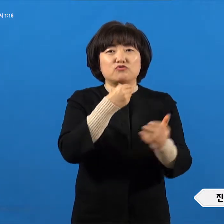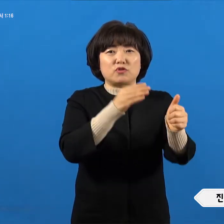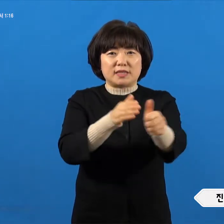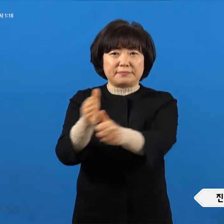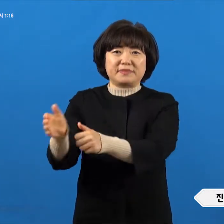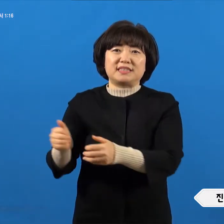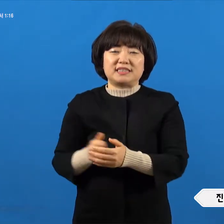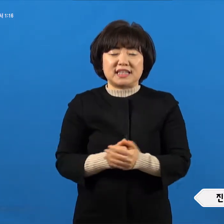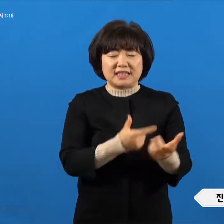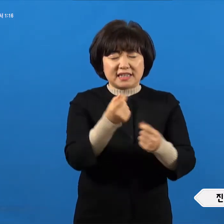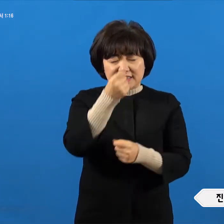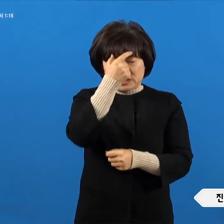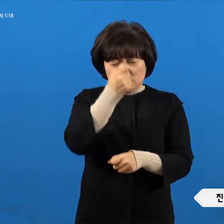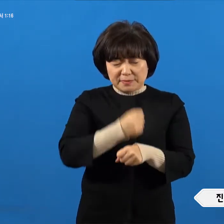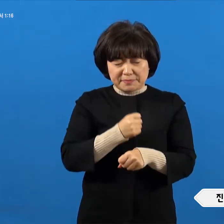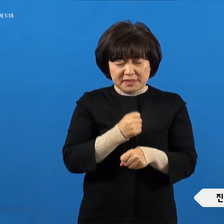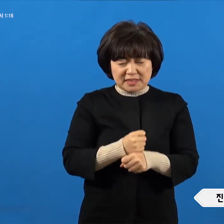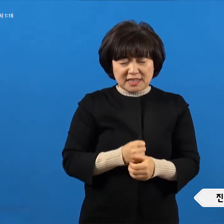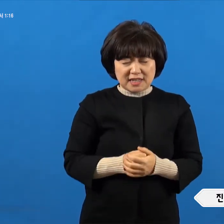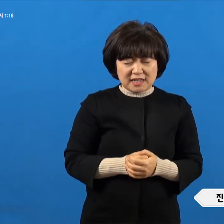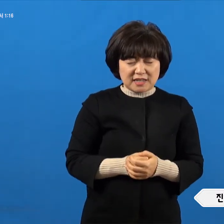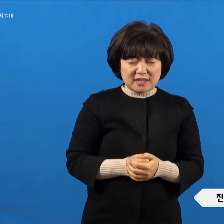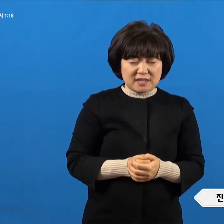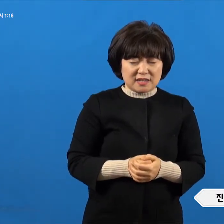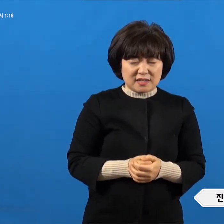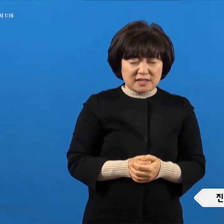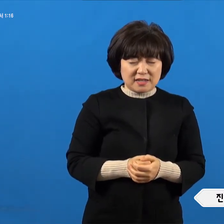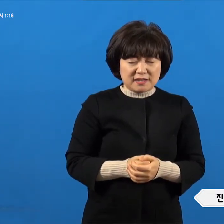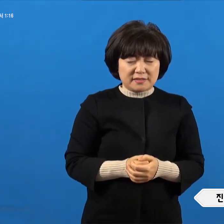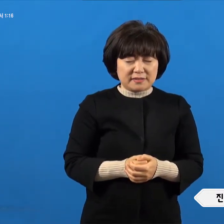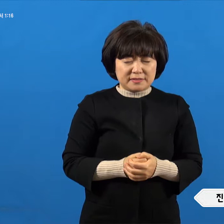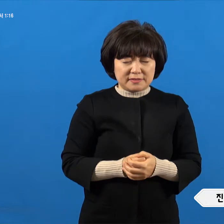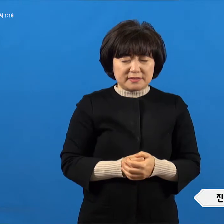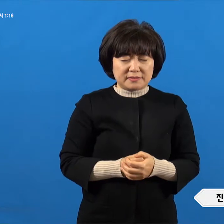축원합니다. 기도하겠습니다.